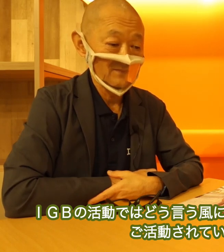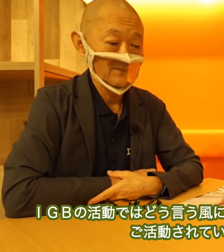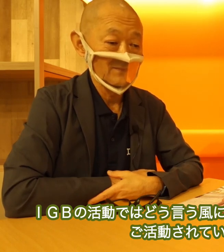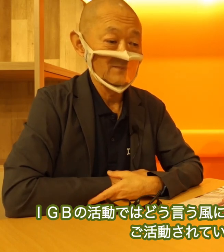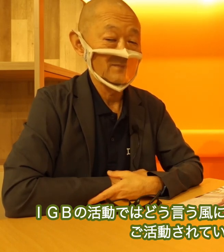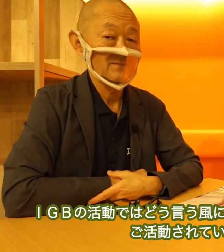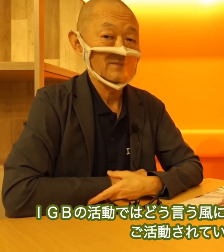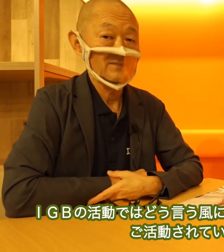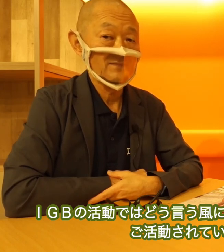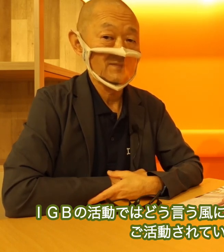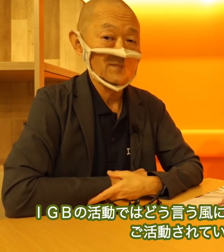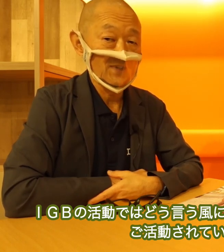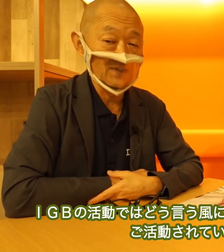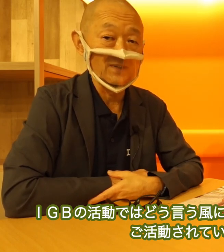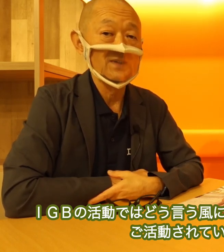されているんですか？ はい、